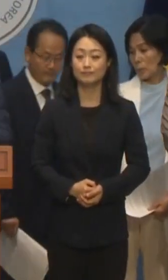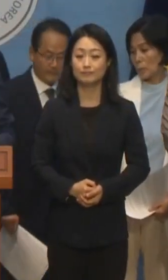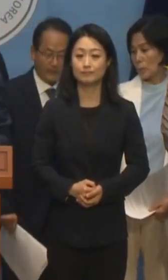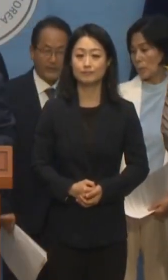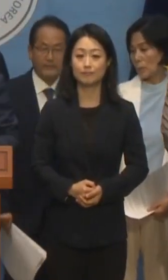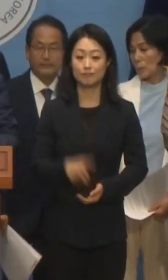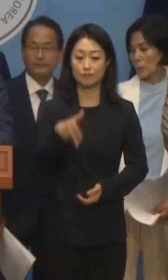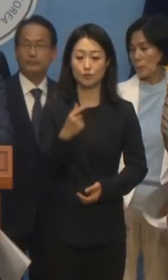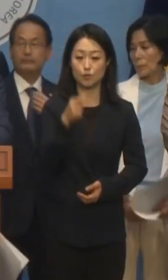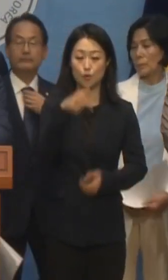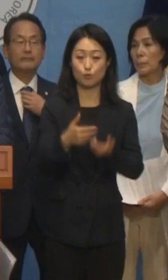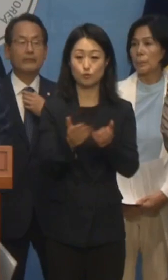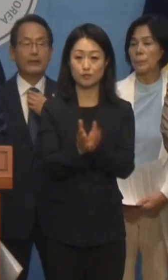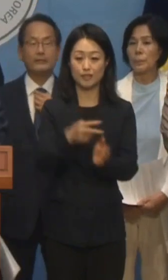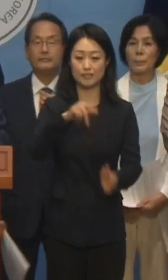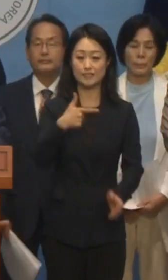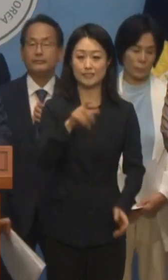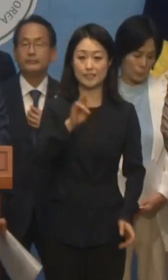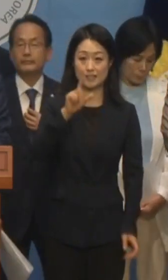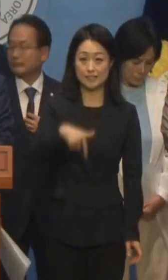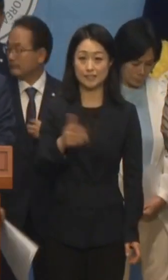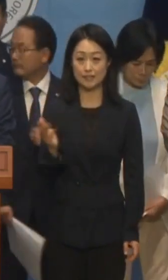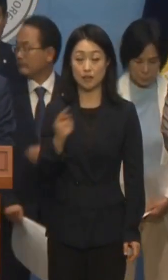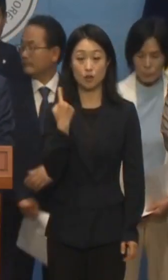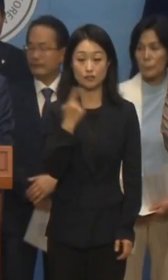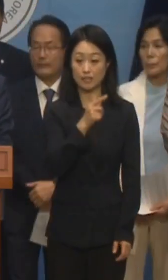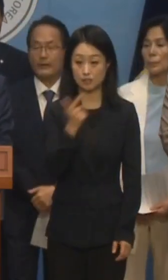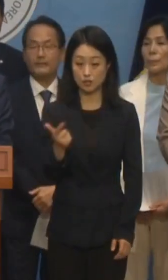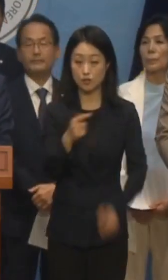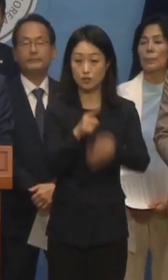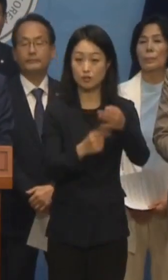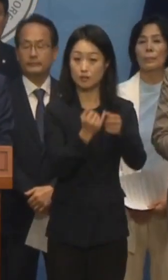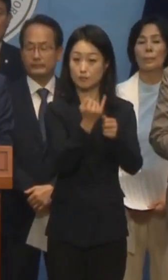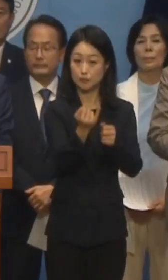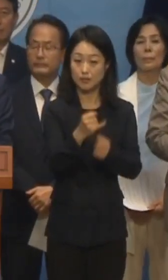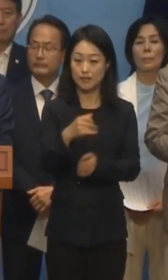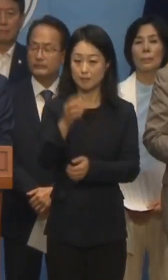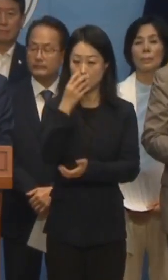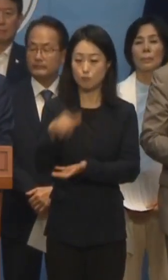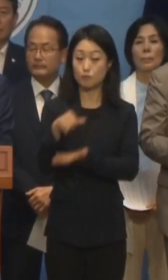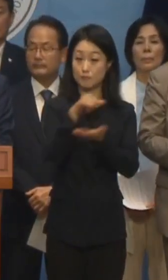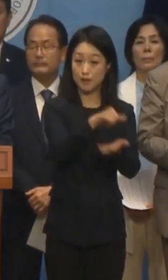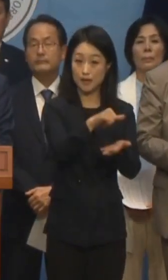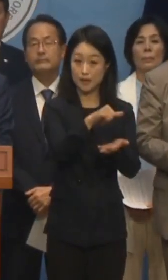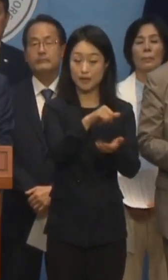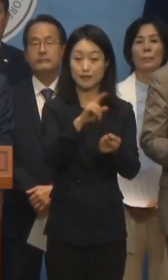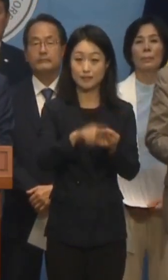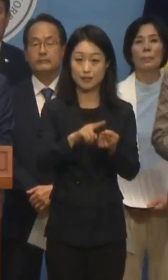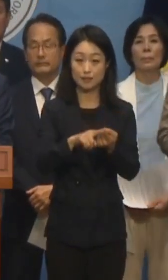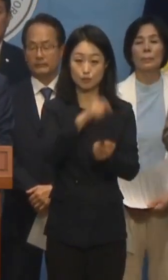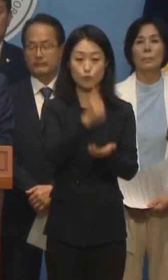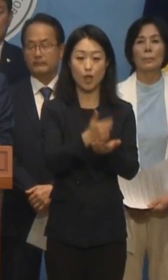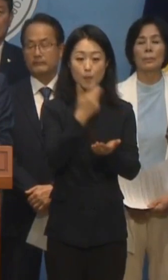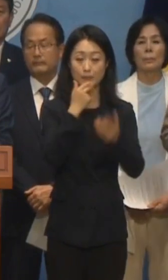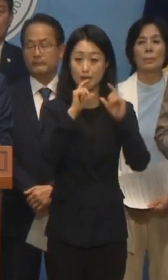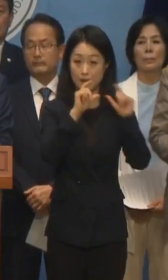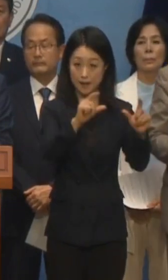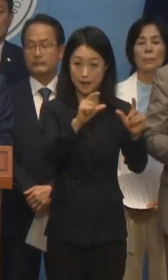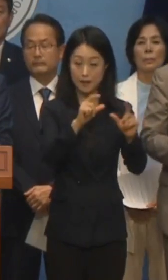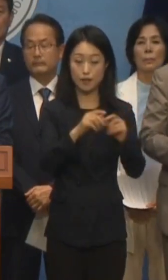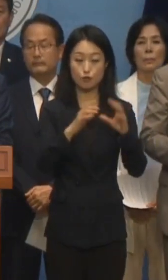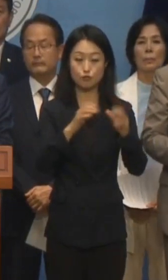네, 조국혁신당 신장식 의원입니다. 어제 저녁 김건희 여사의 디올 명품백 수수 종결 처리에 대한